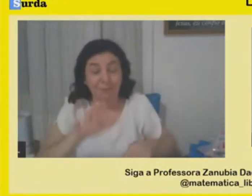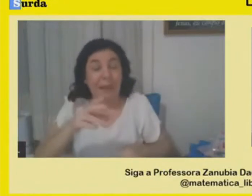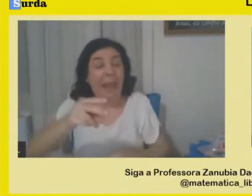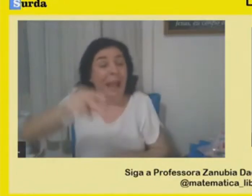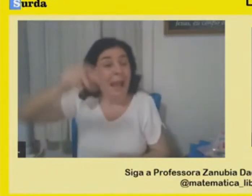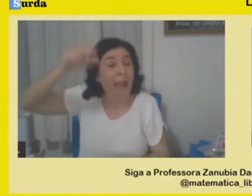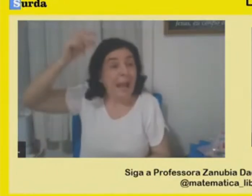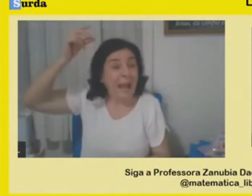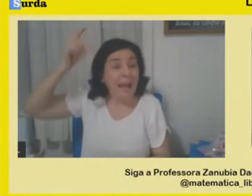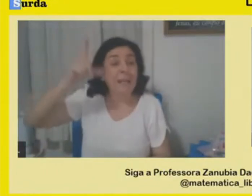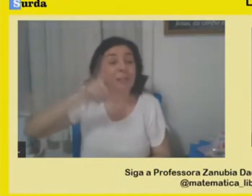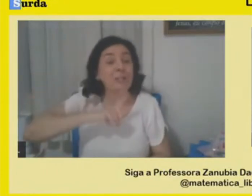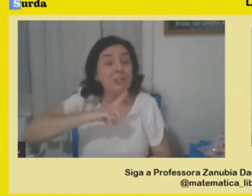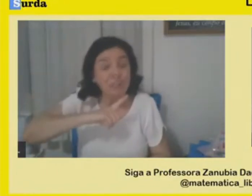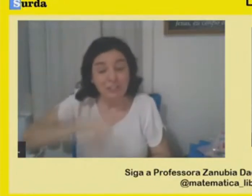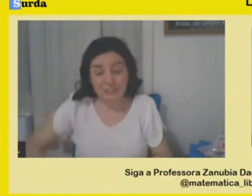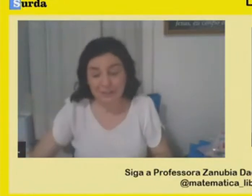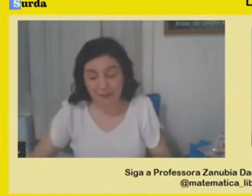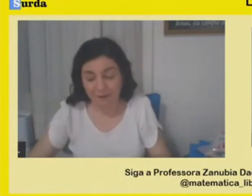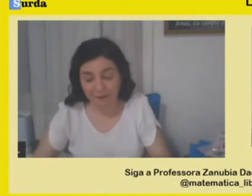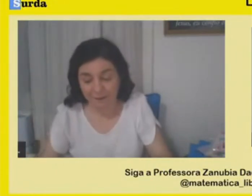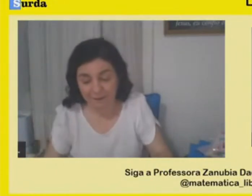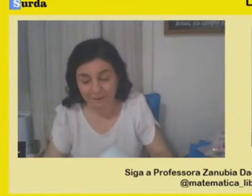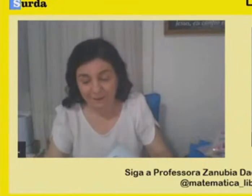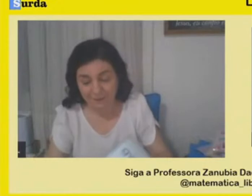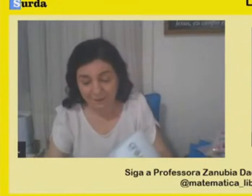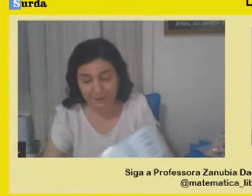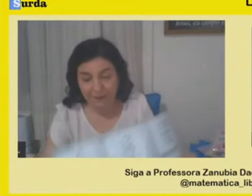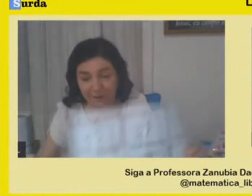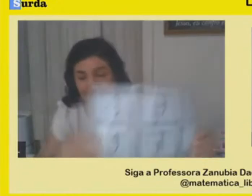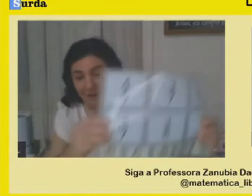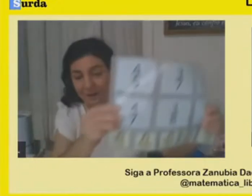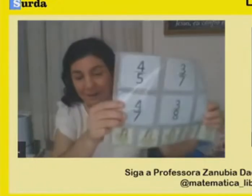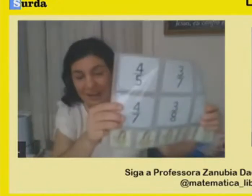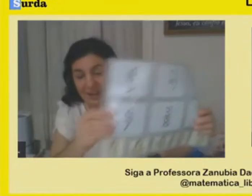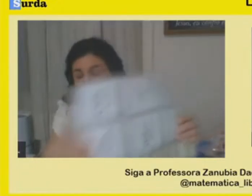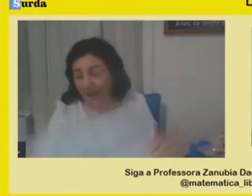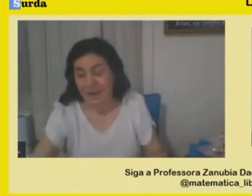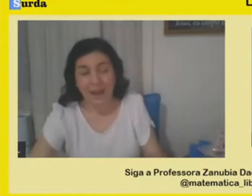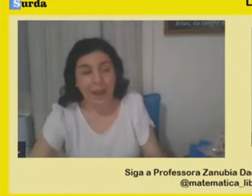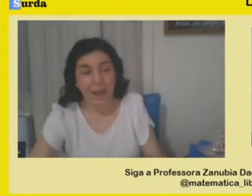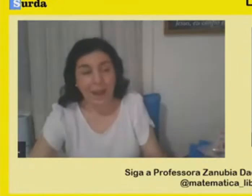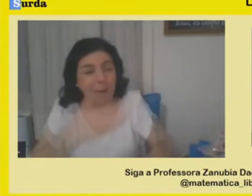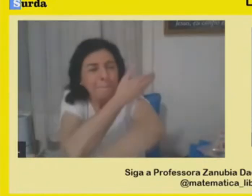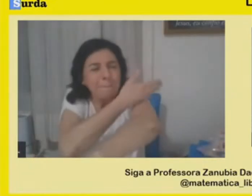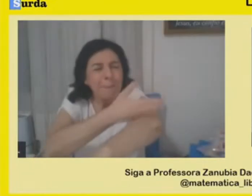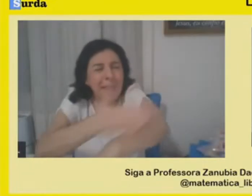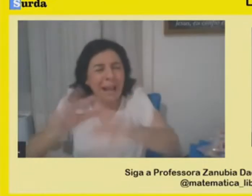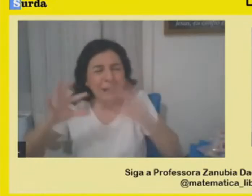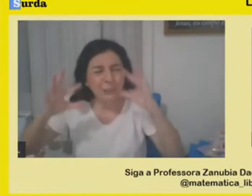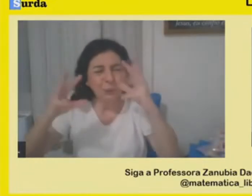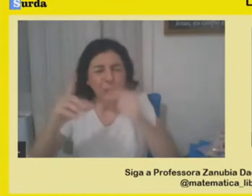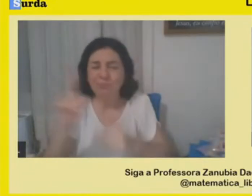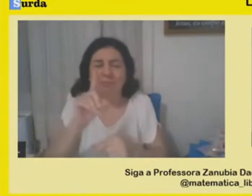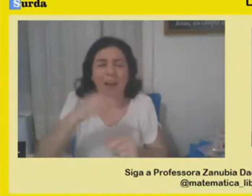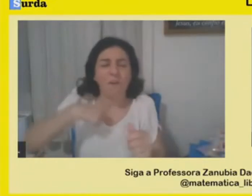mesmo faço, eu mesmo compro, eu compro os materiais. Antigamente,